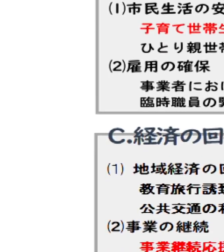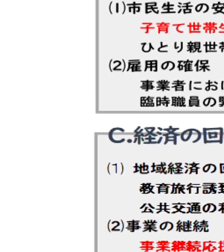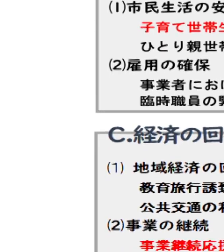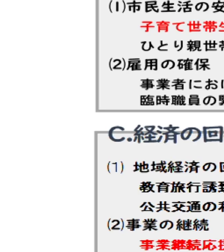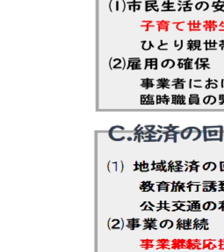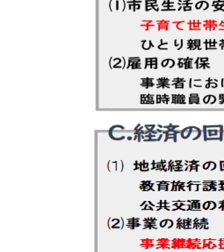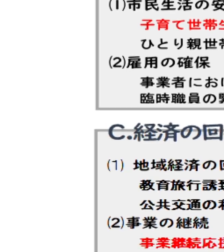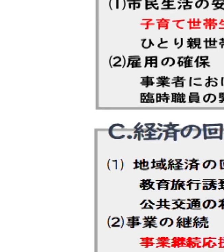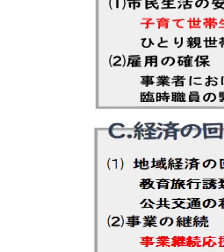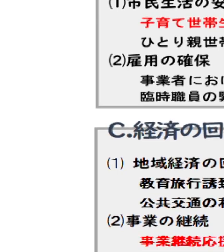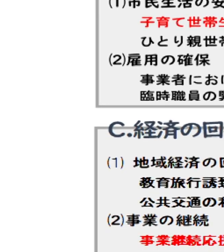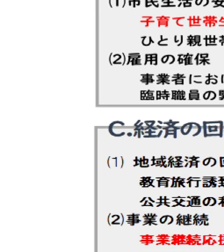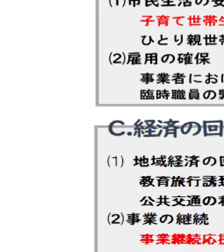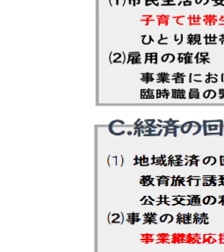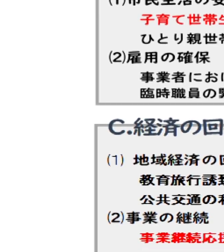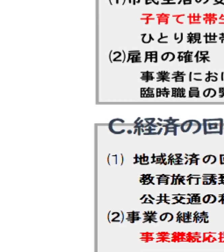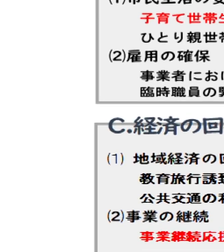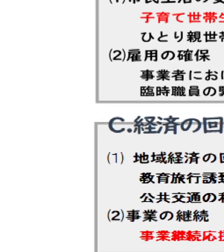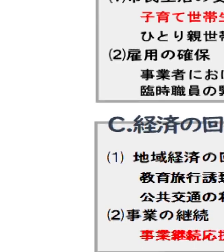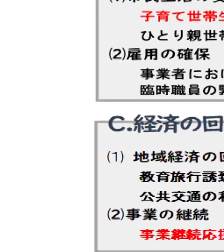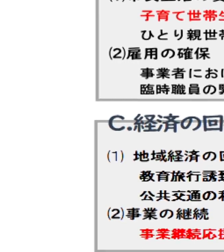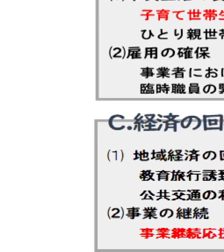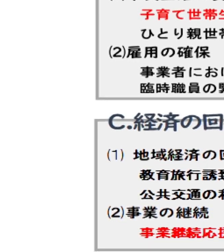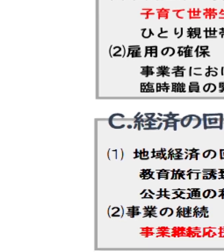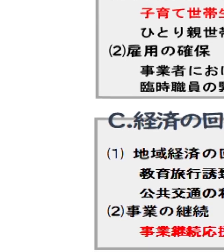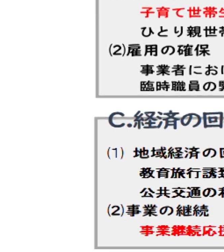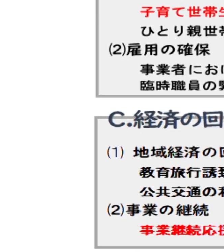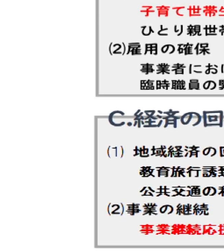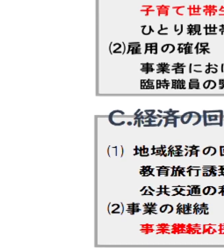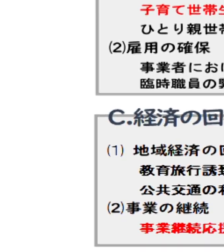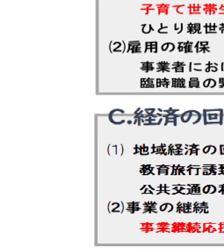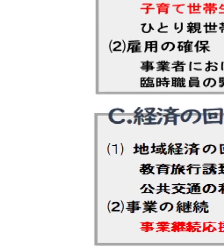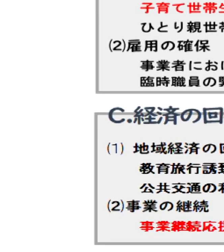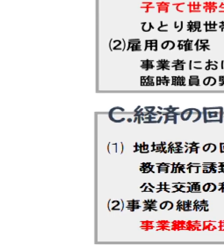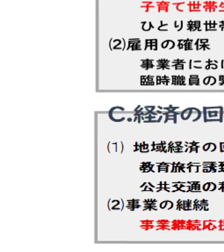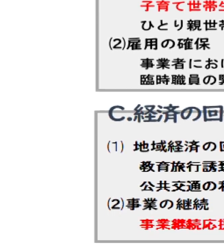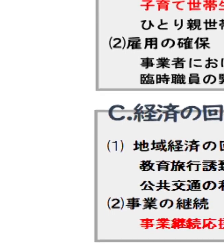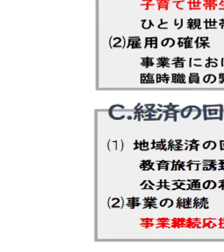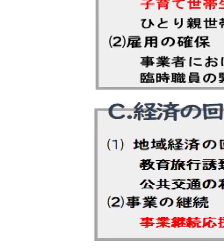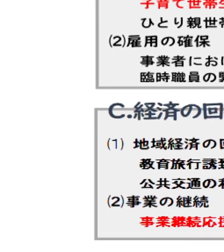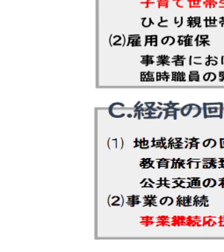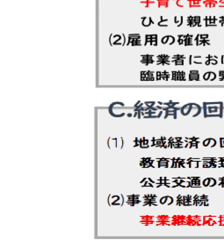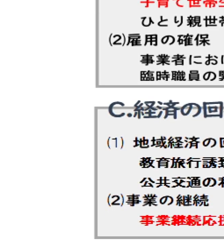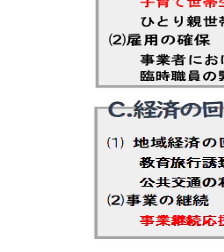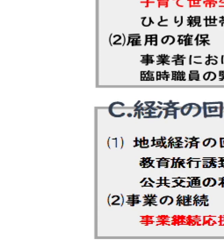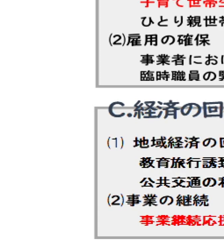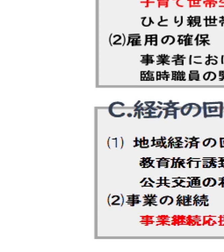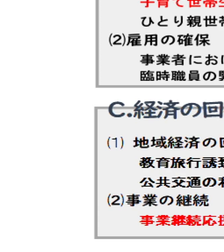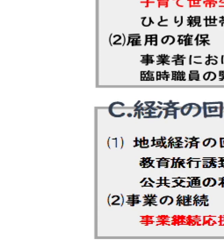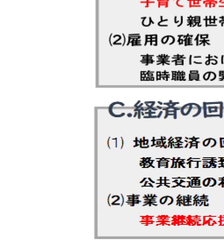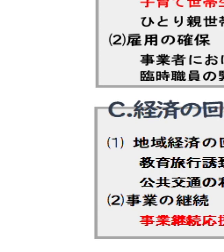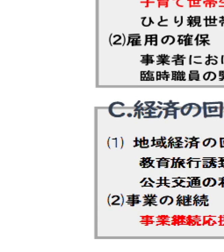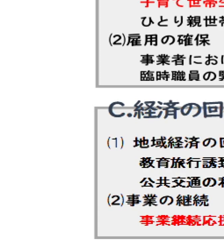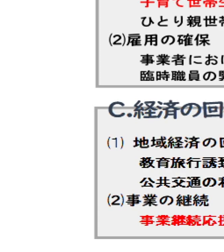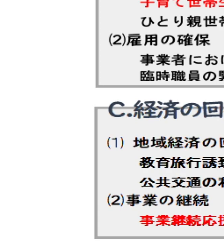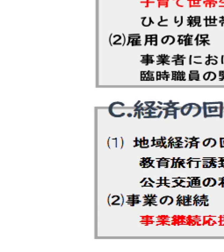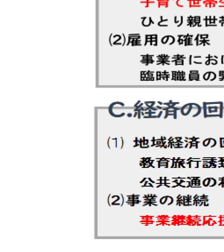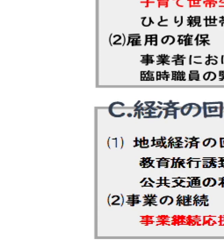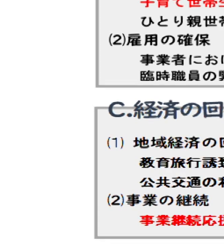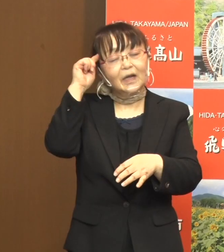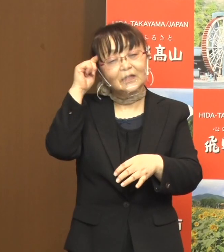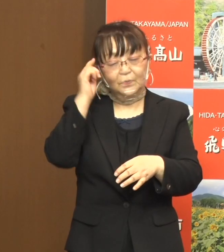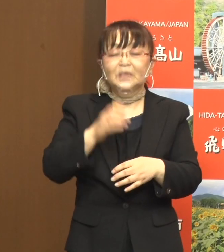他あ世帯分の給付日では先ほど説明した鮮血補正の授業いうことになりますのでお願い致し